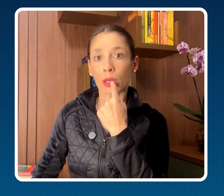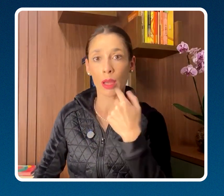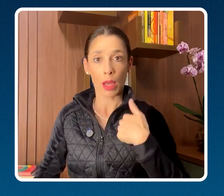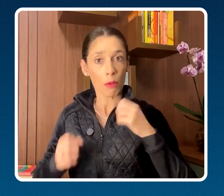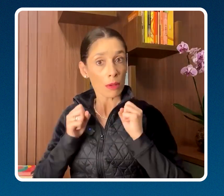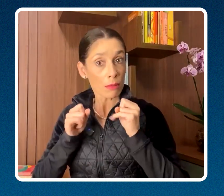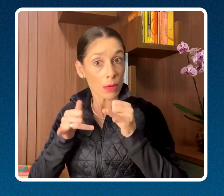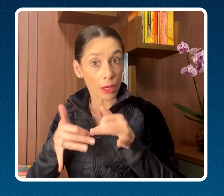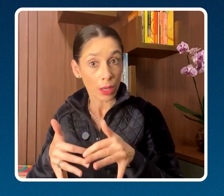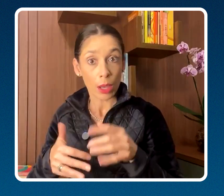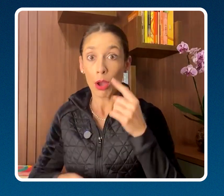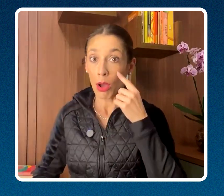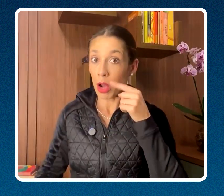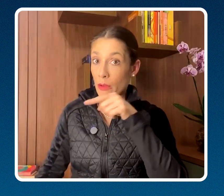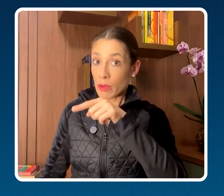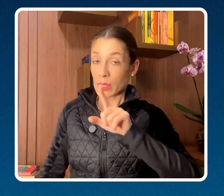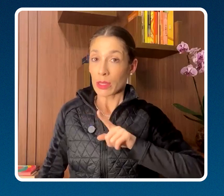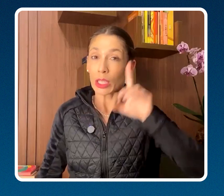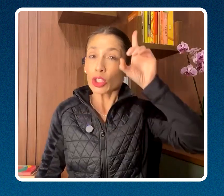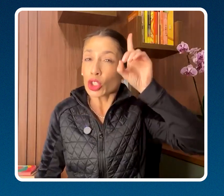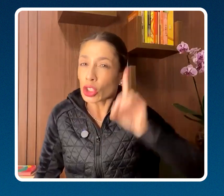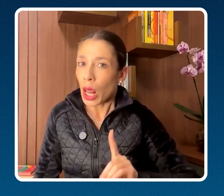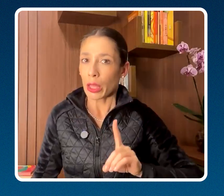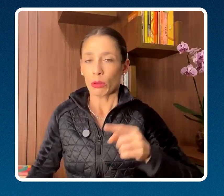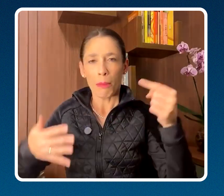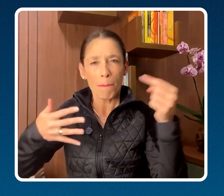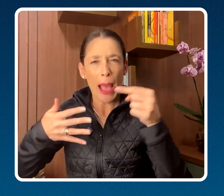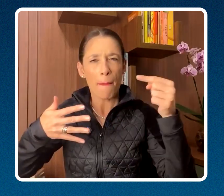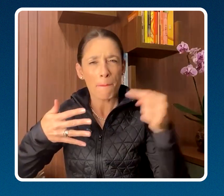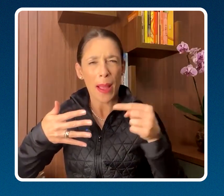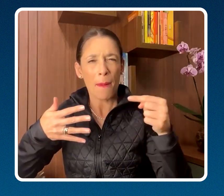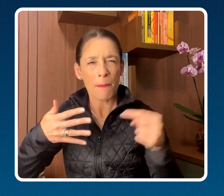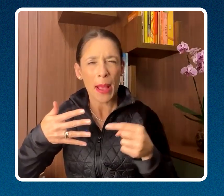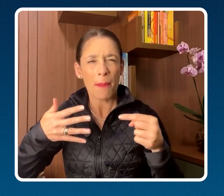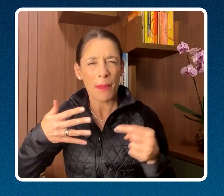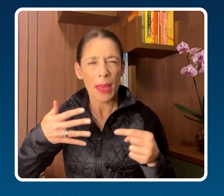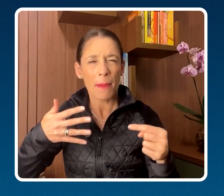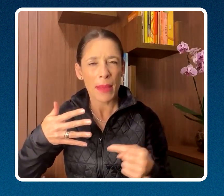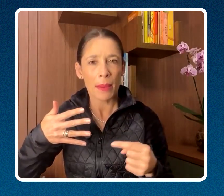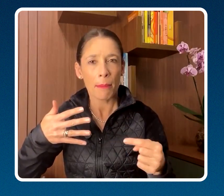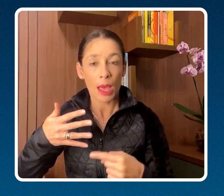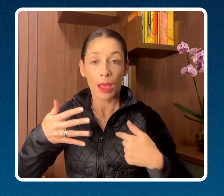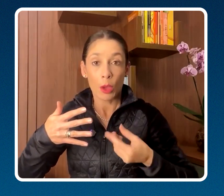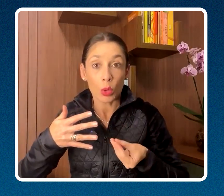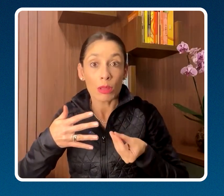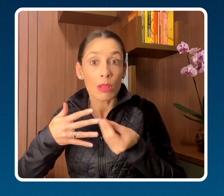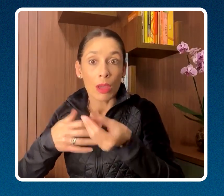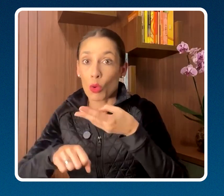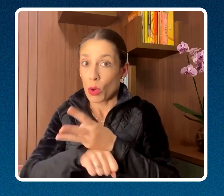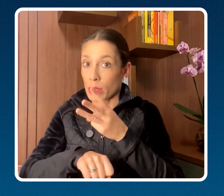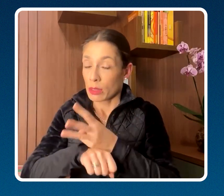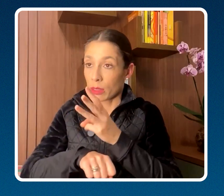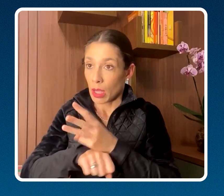para ela que ela tinha direito a um BPC e tal. E fui explicando. Rapidamente eu dei o número do meu WhatsApp, eu falei para